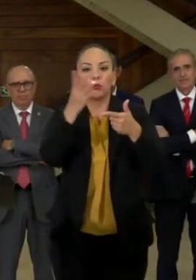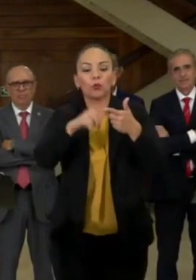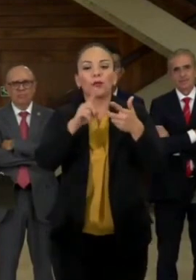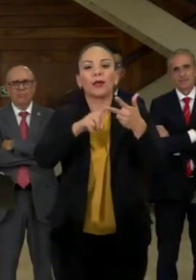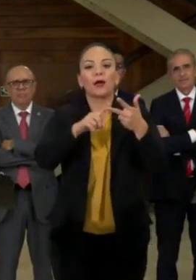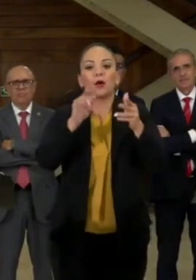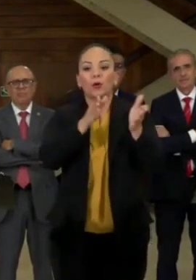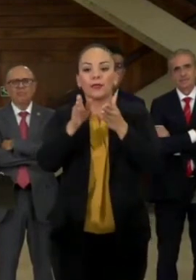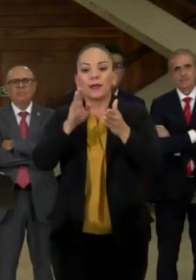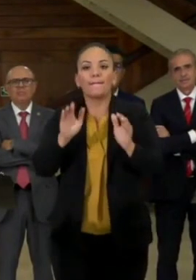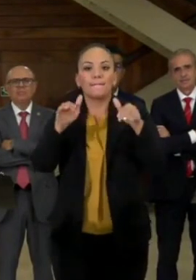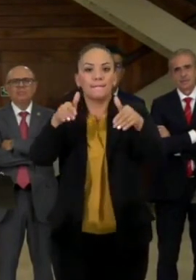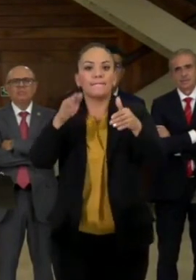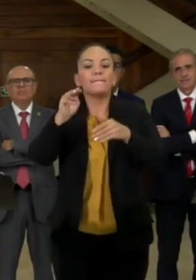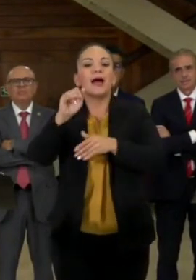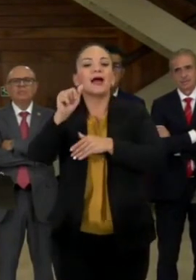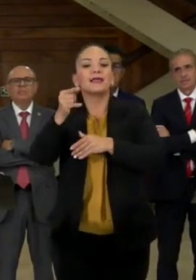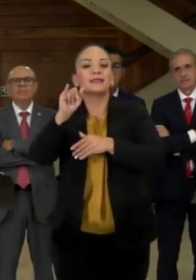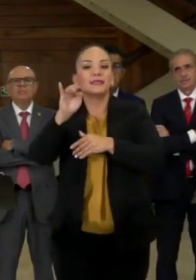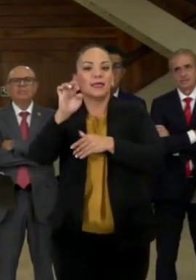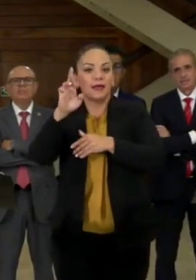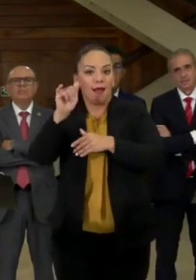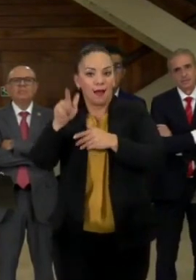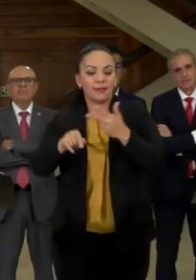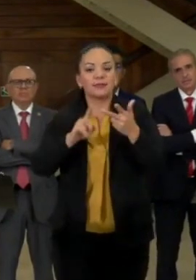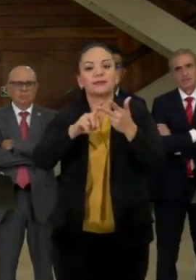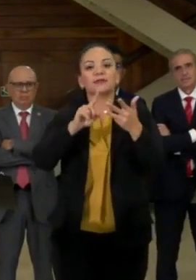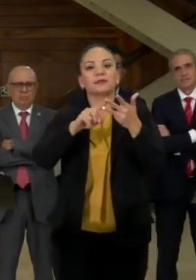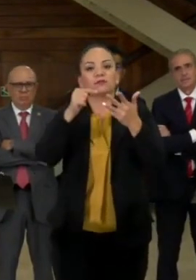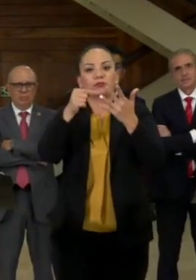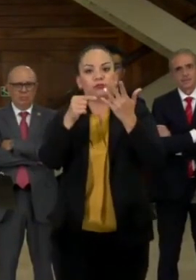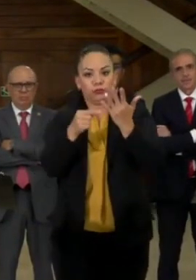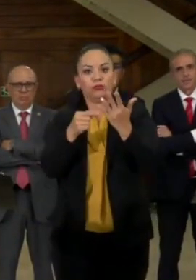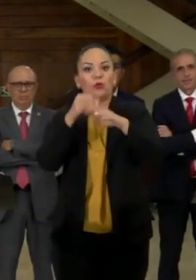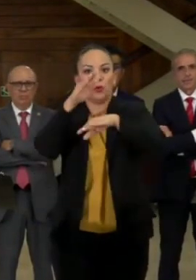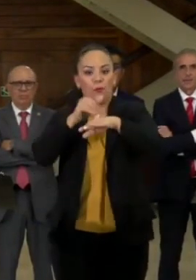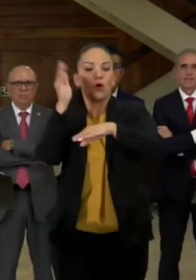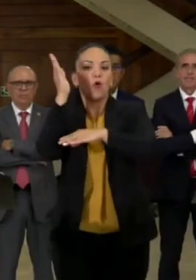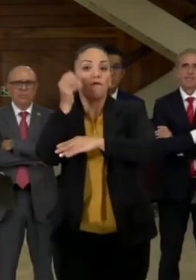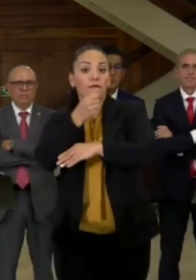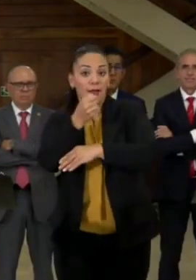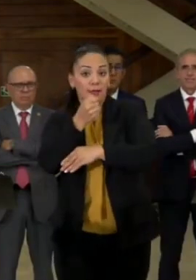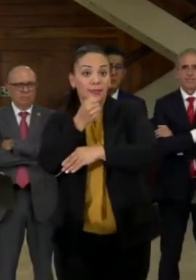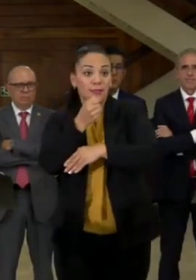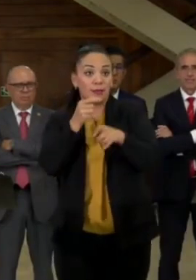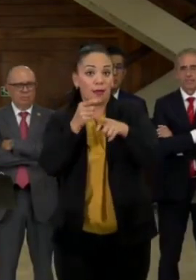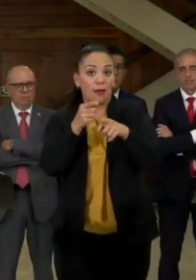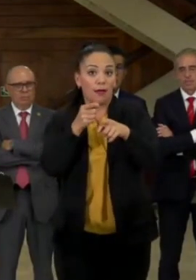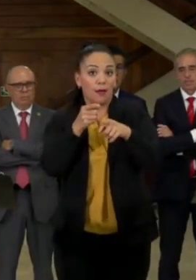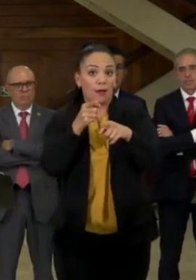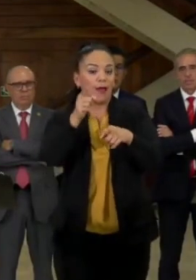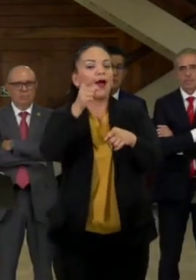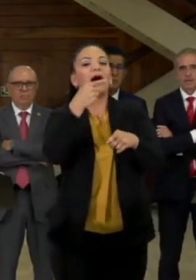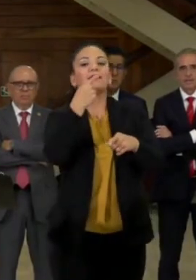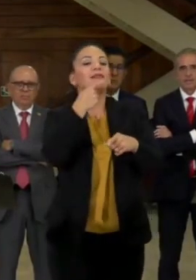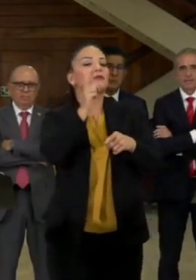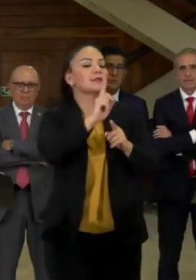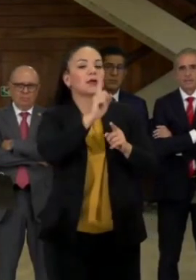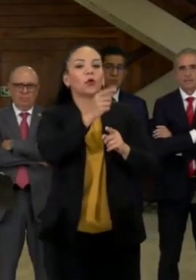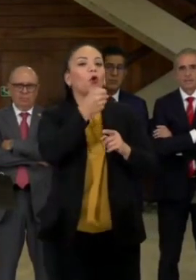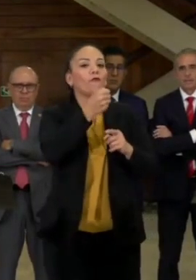magisteriales y la Mesa Nacional de Diálogo Social y Productivo convoca conferencia de prensa. Es una conferencia, todavía eventualmente no es